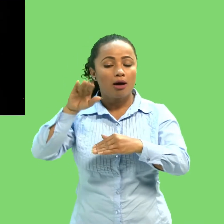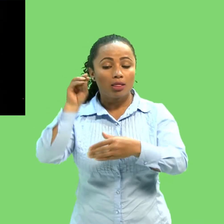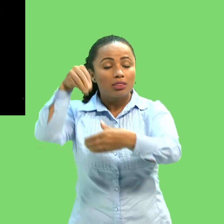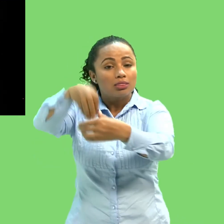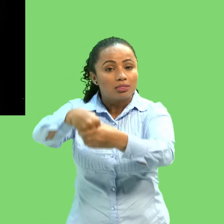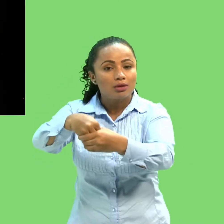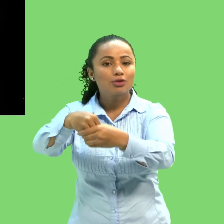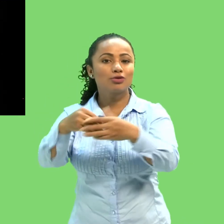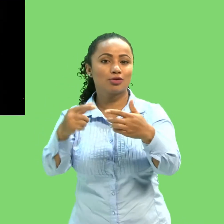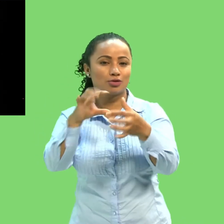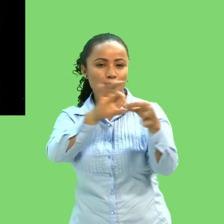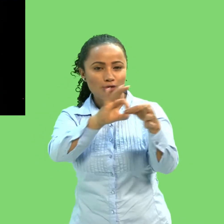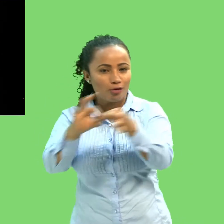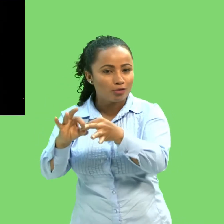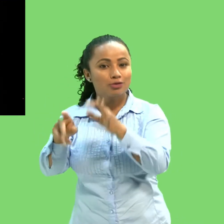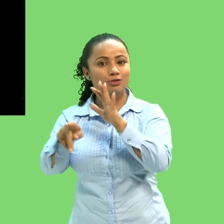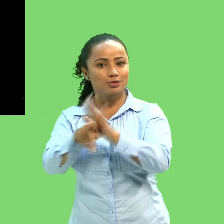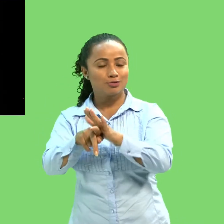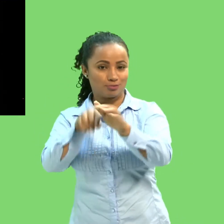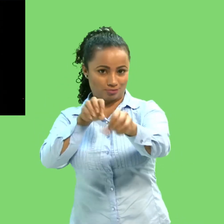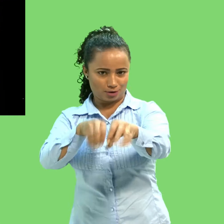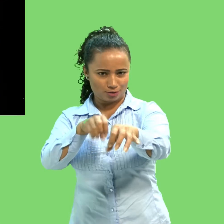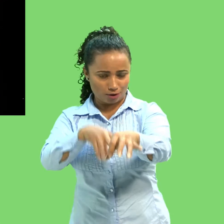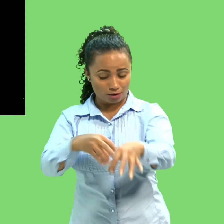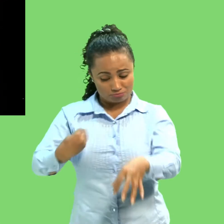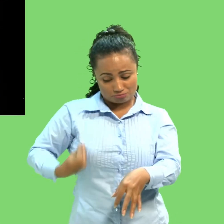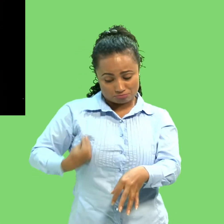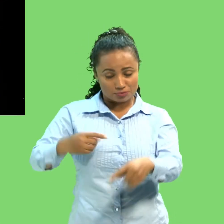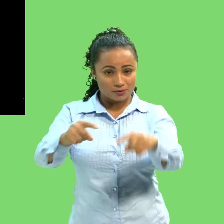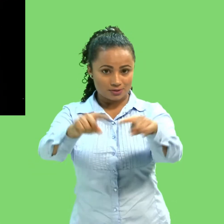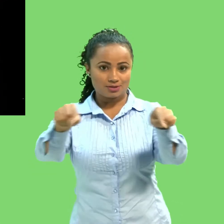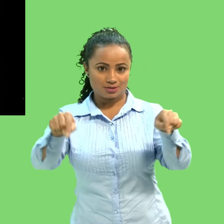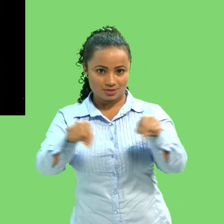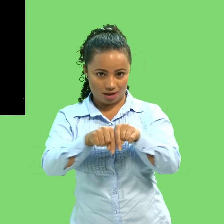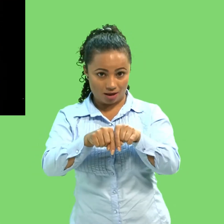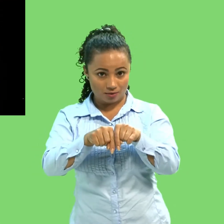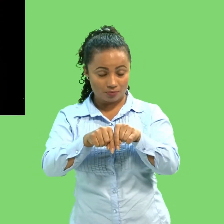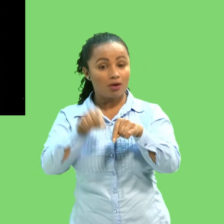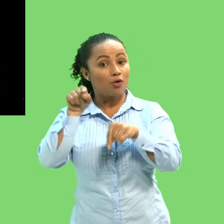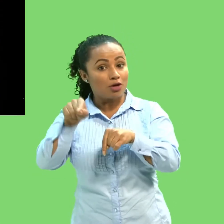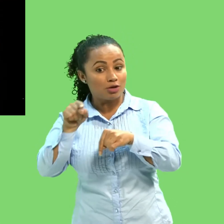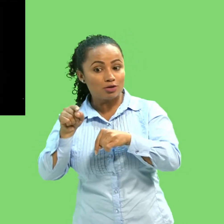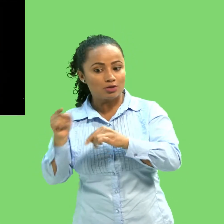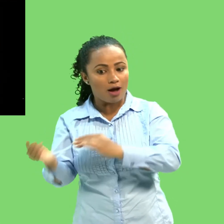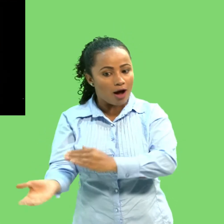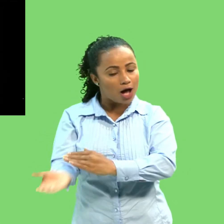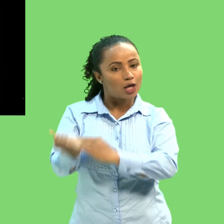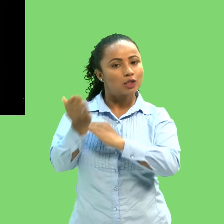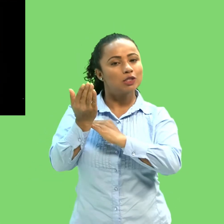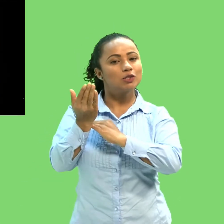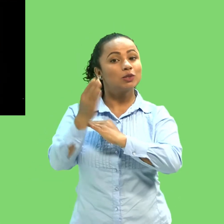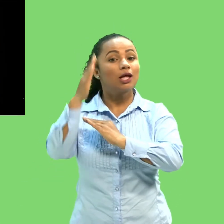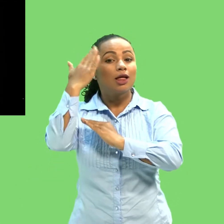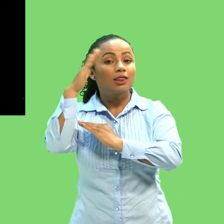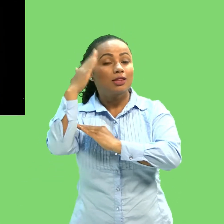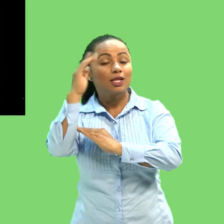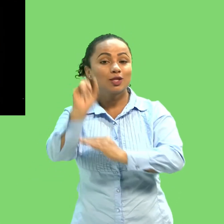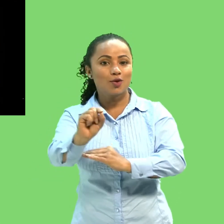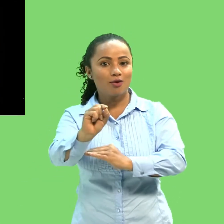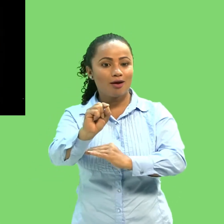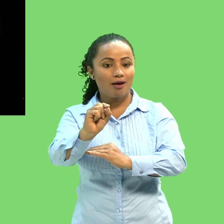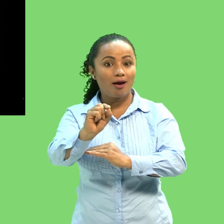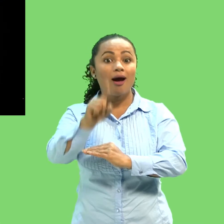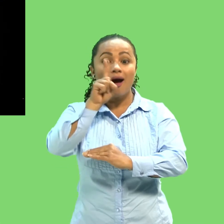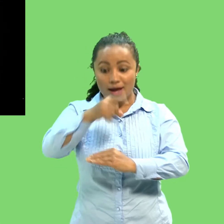contexto educacional, ambiente da sala de aula. Tudo isso corroborando para quê? Para levantar a ideia de que tudo isso faz parte do